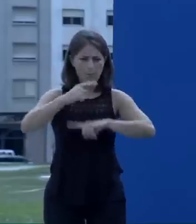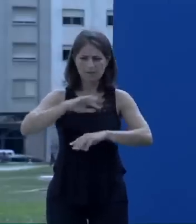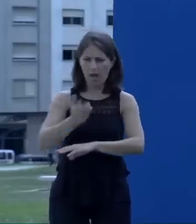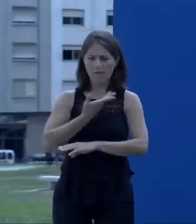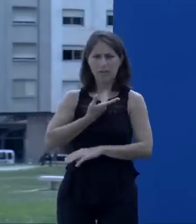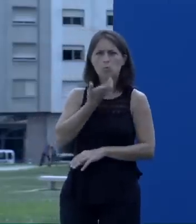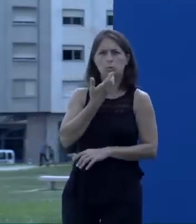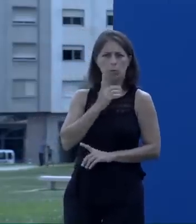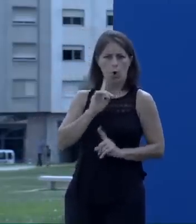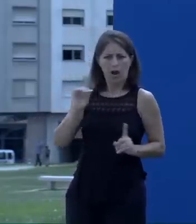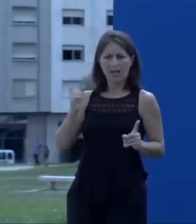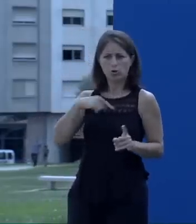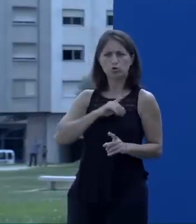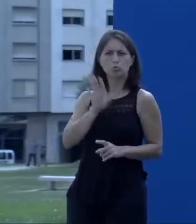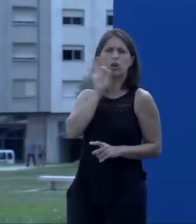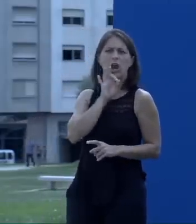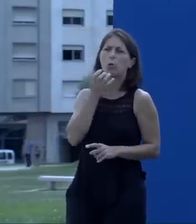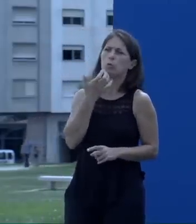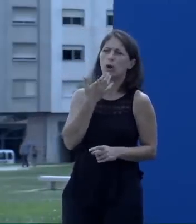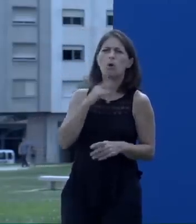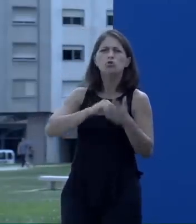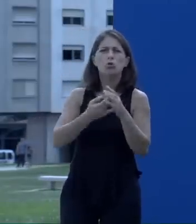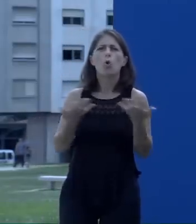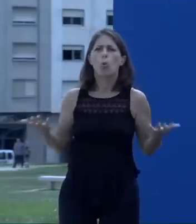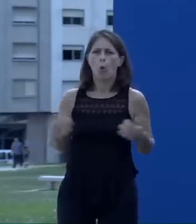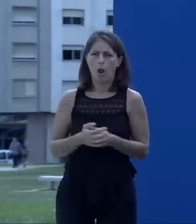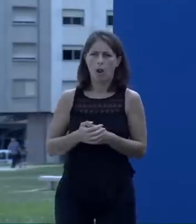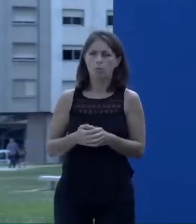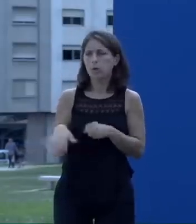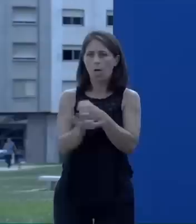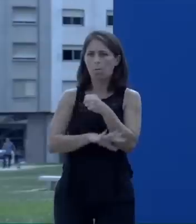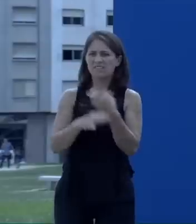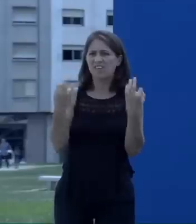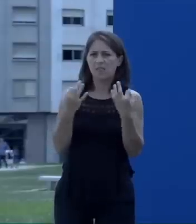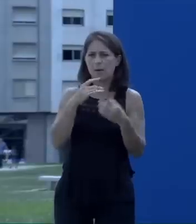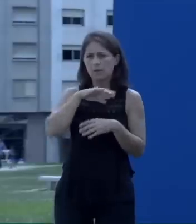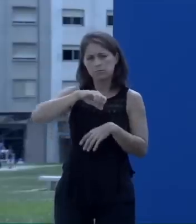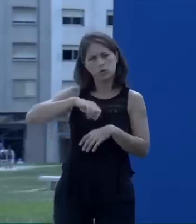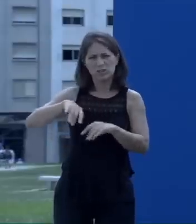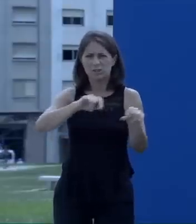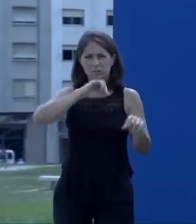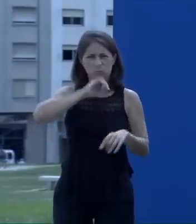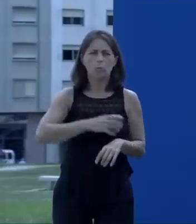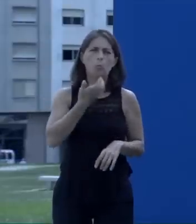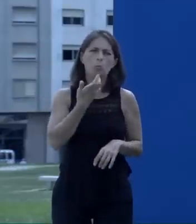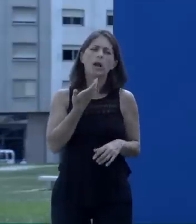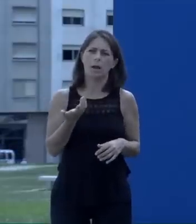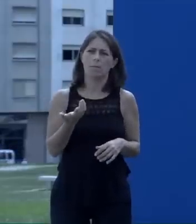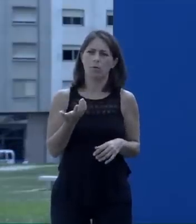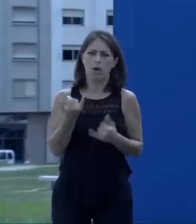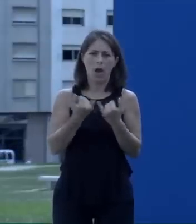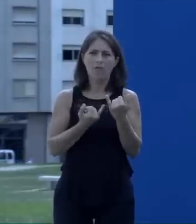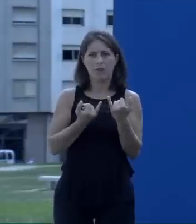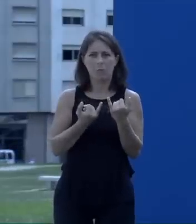especificamente como galegos e que solamente poden ser solucionados se son concebidos en clave nacional, como é rematar ca inversión da